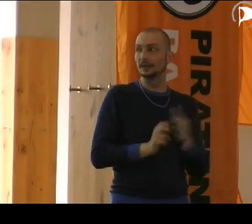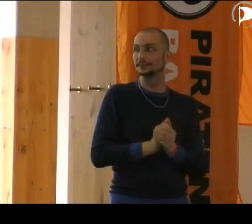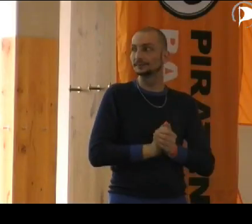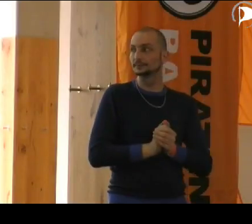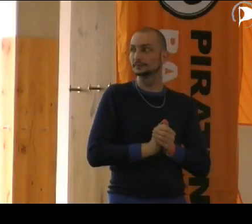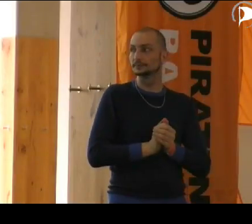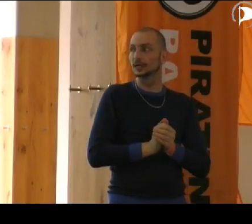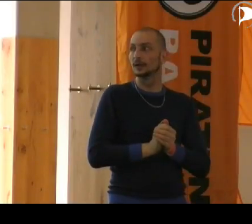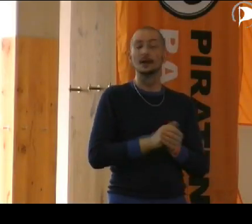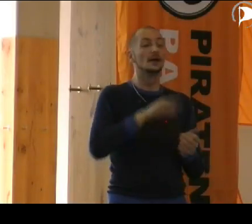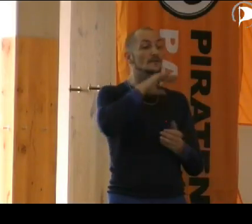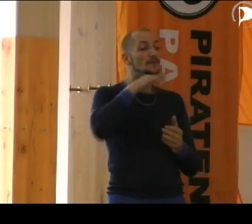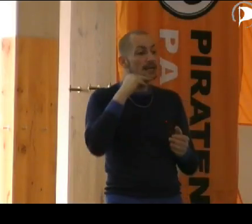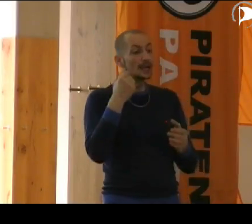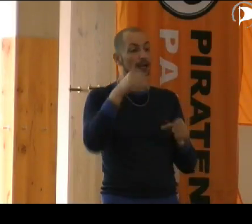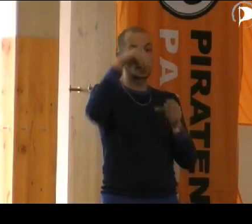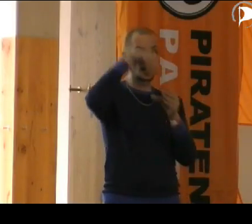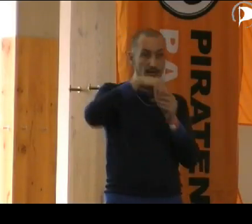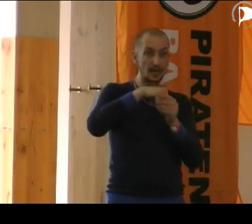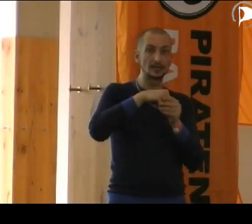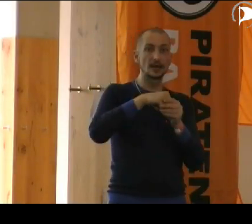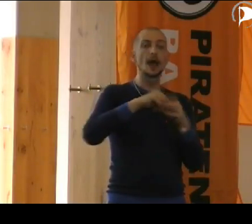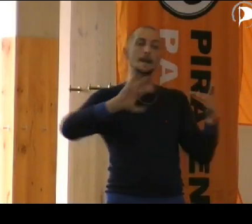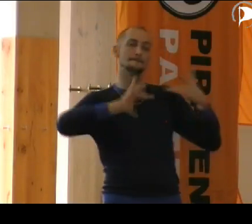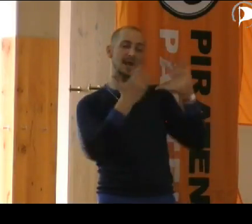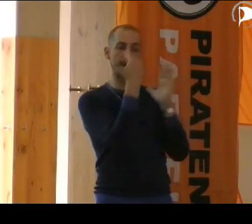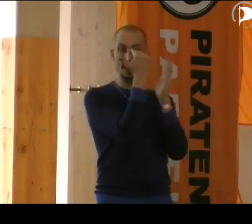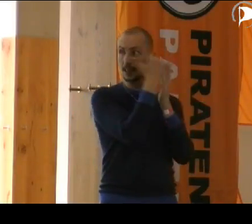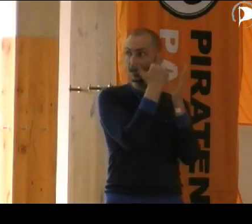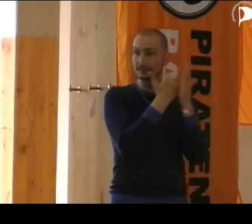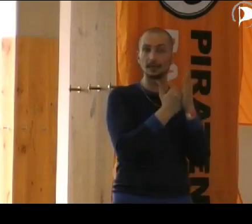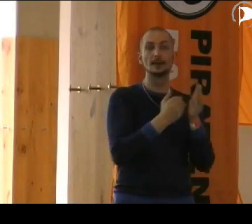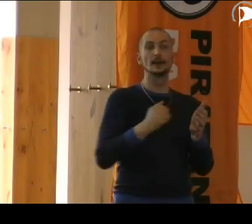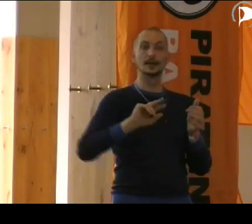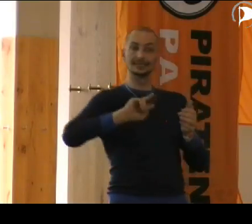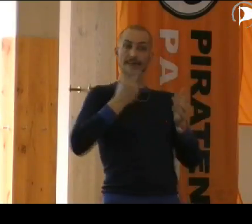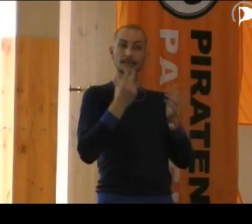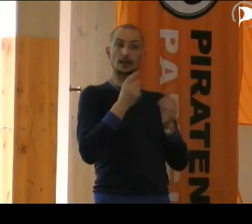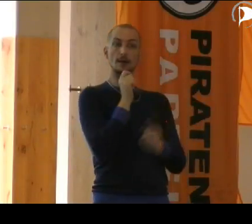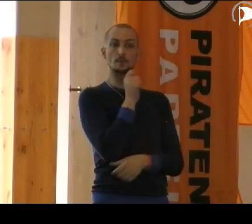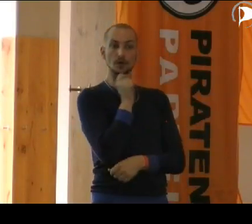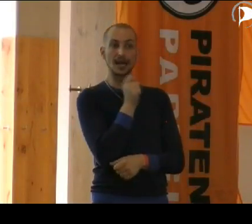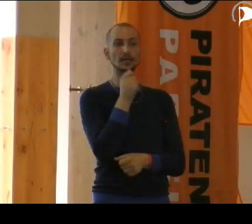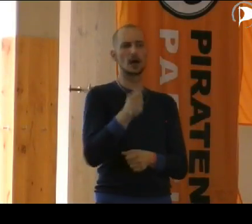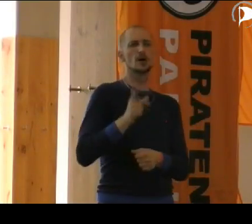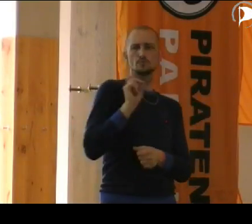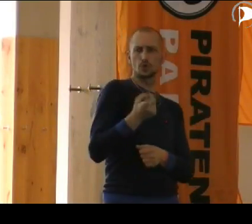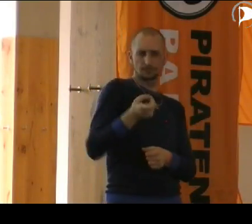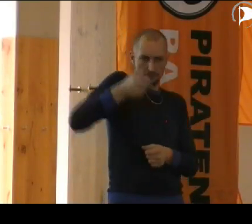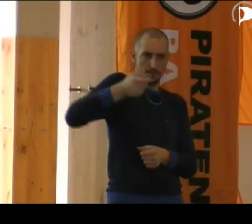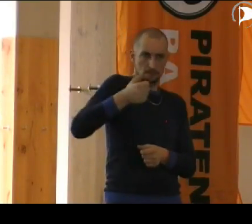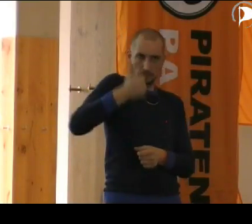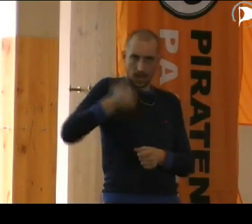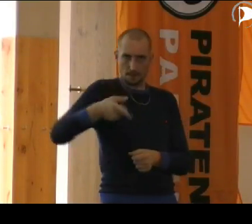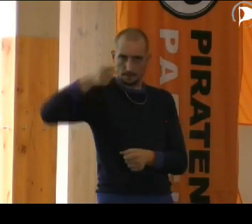in der funktion als wenigen gästen das band bzw moderator aus der bibel ist mussten wir in den letzten monaten hat und